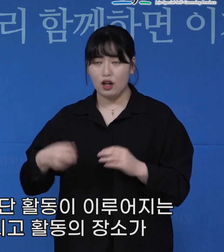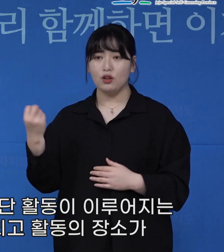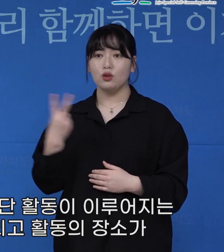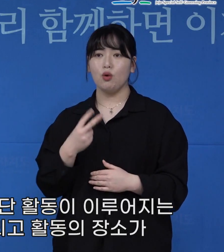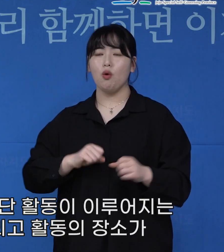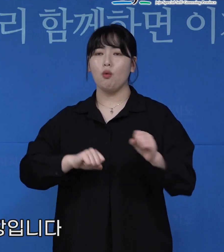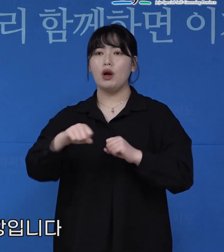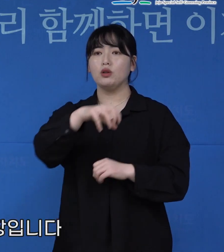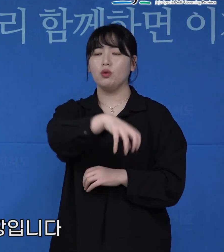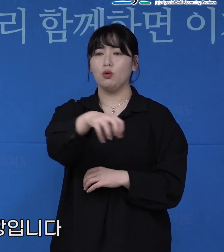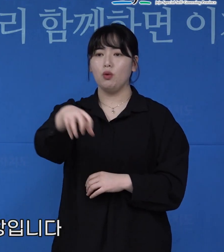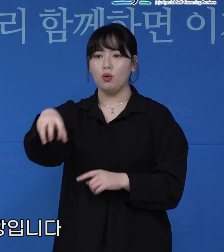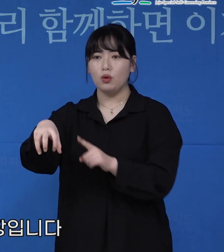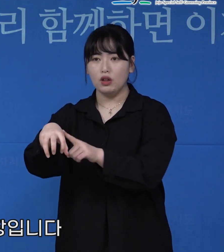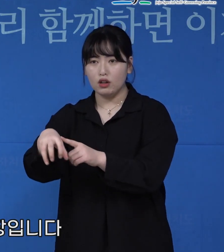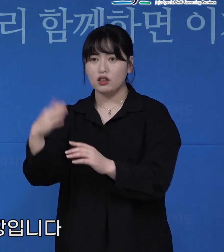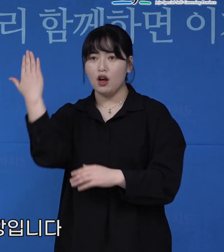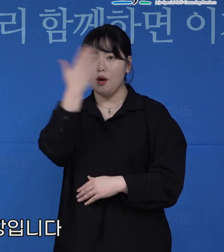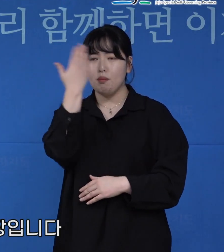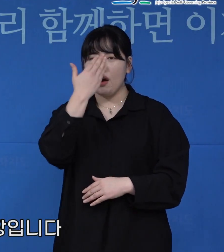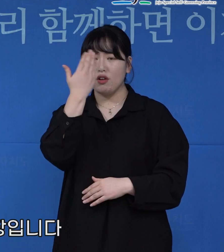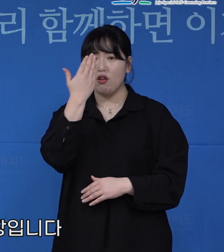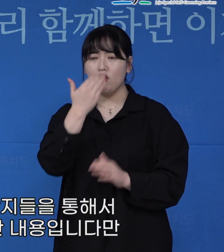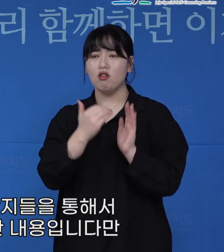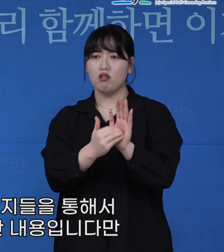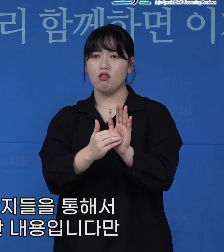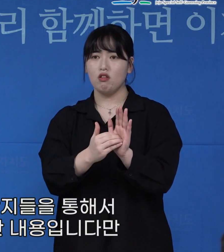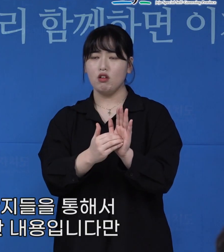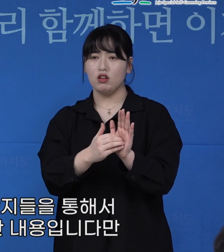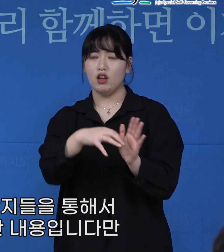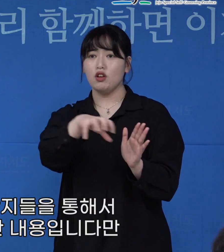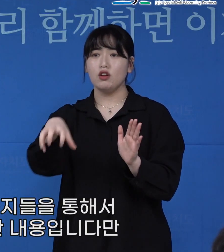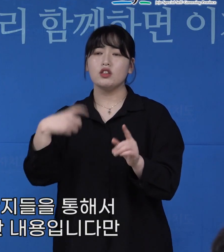활동의 장소가 방역의 현장입니다.